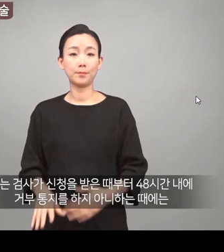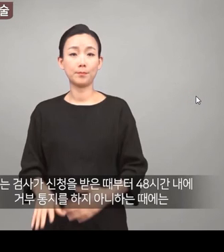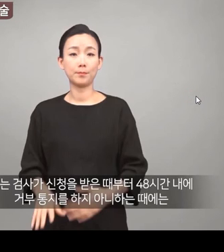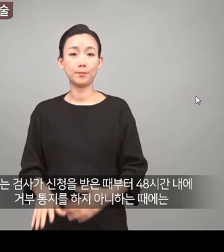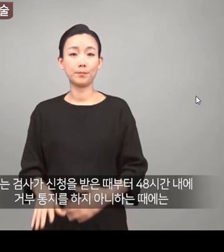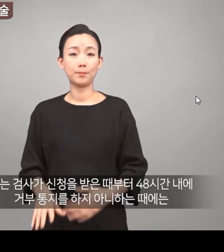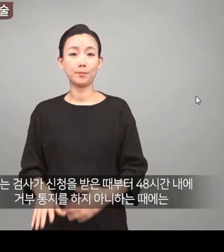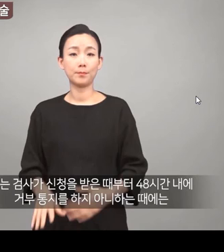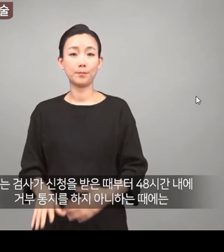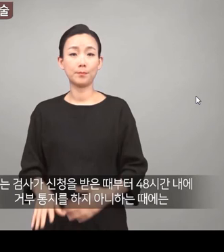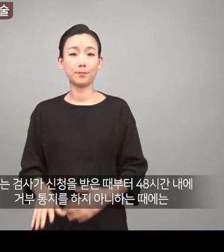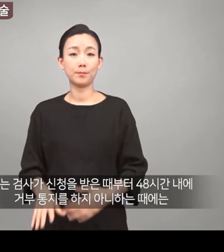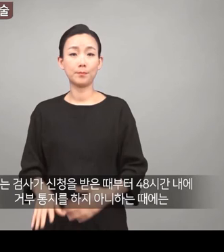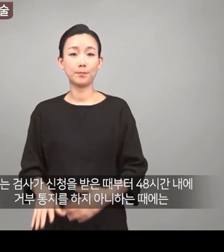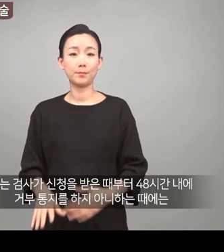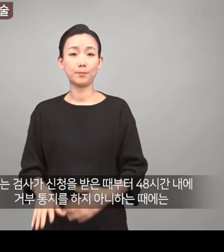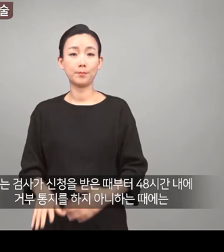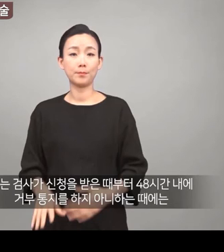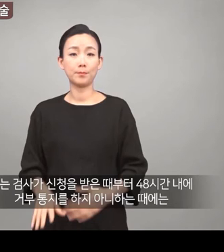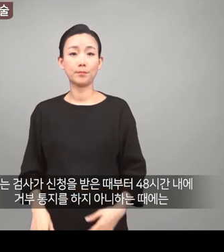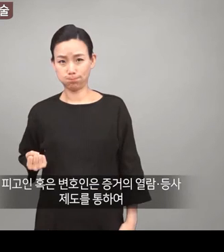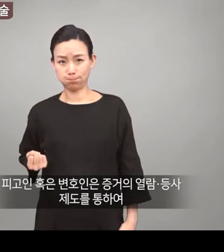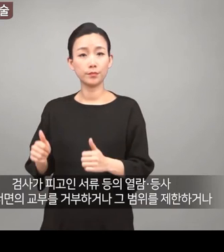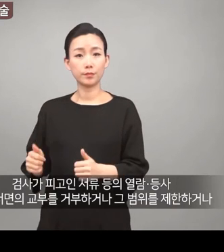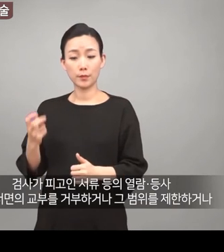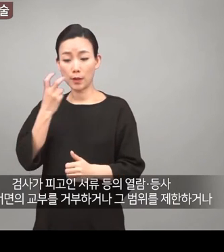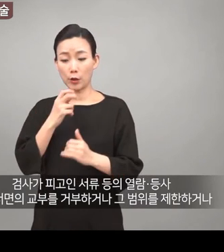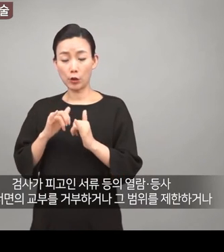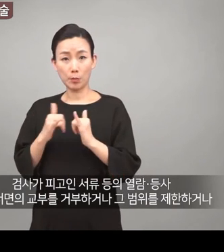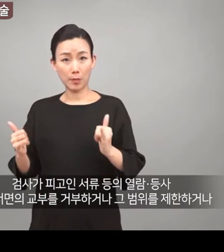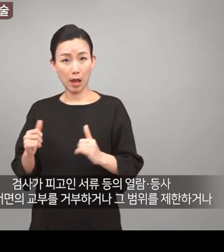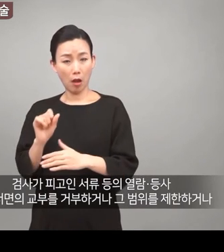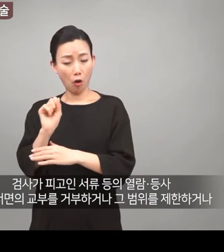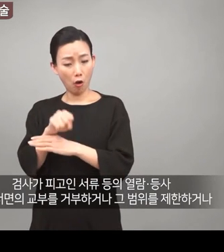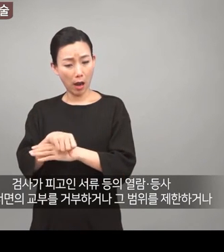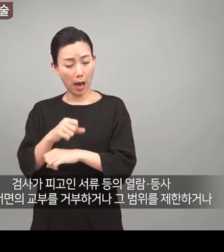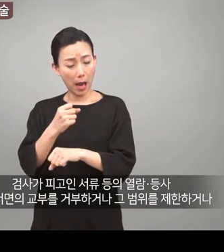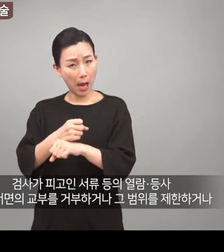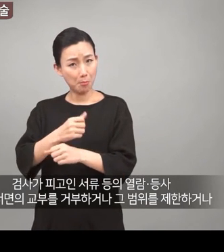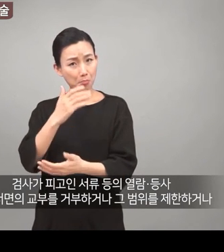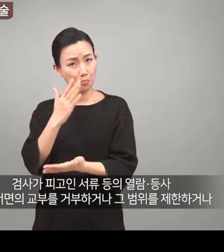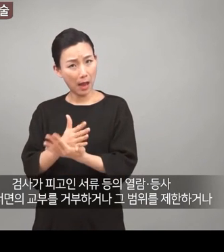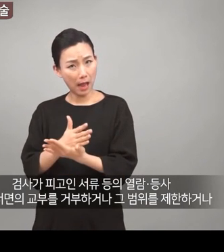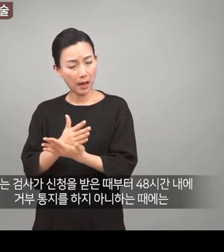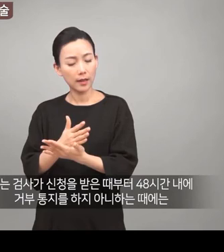요건데 그거는 대답을 해야죠. 근데 지금 문제는